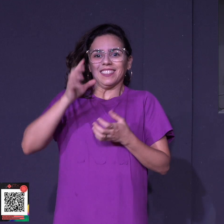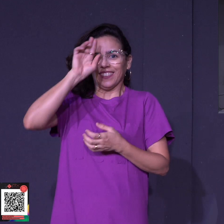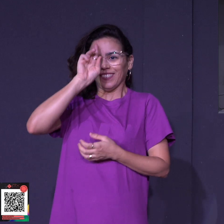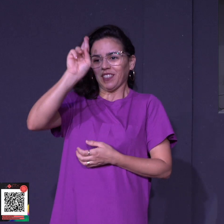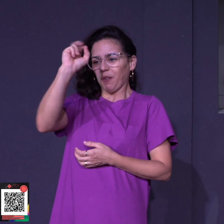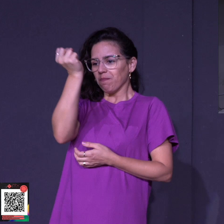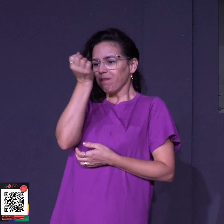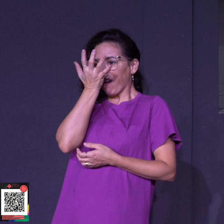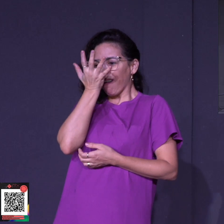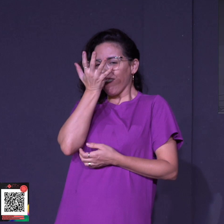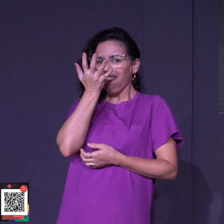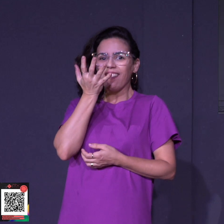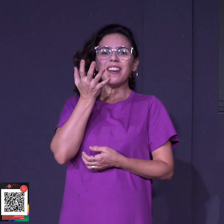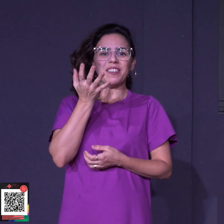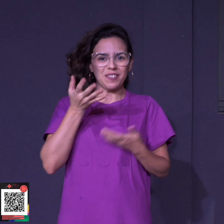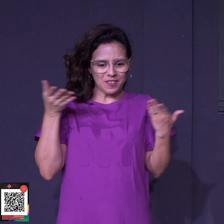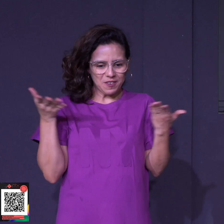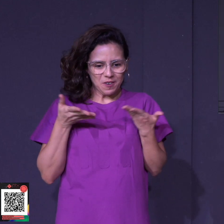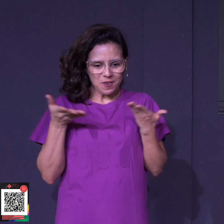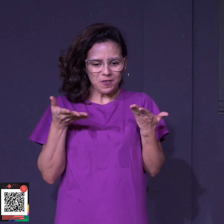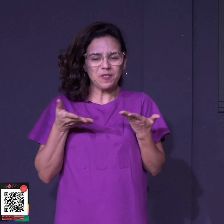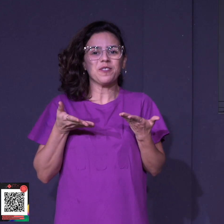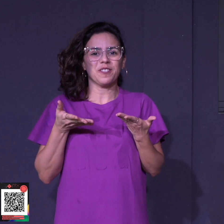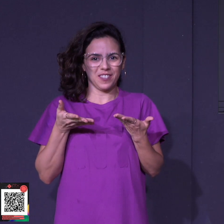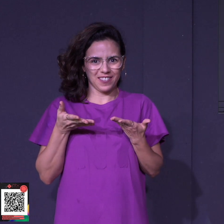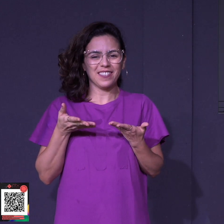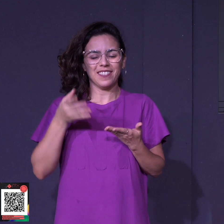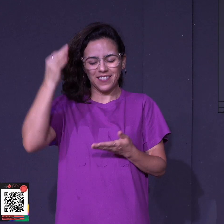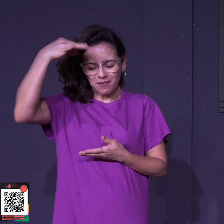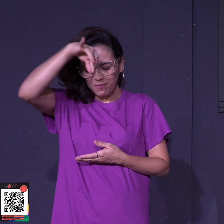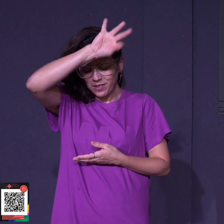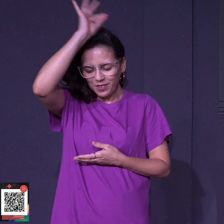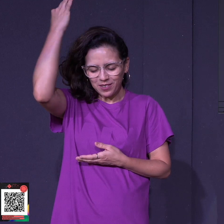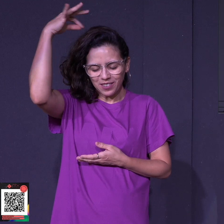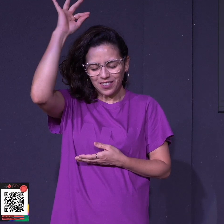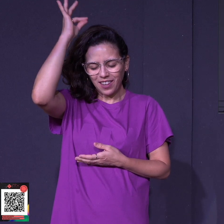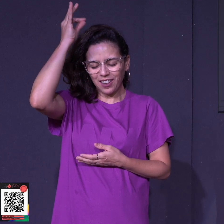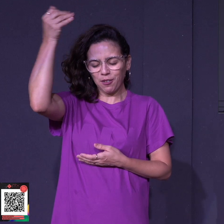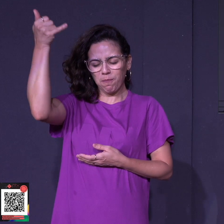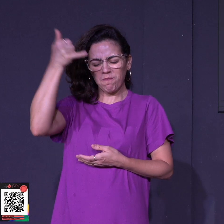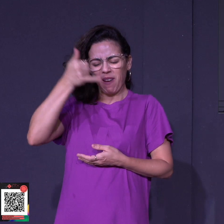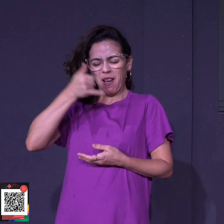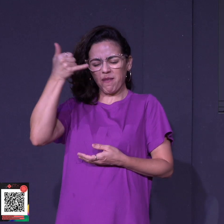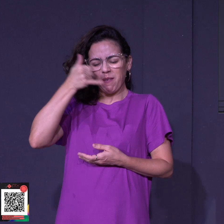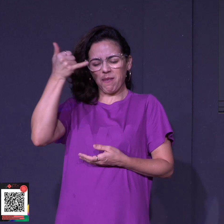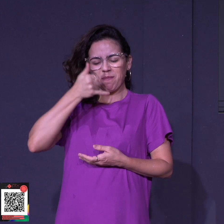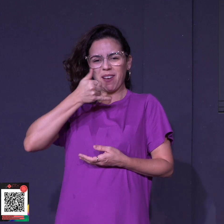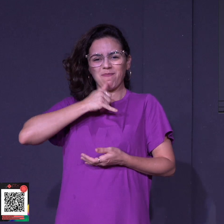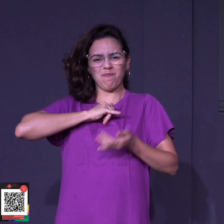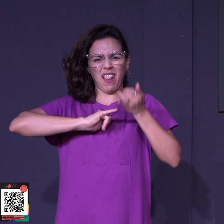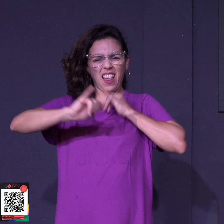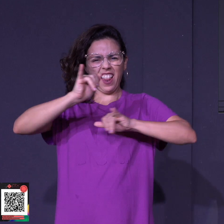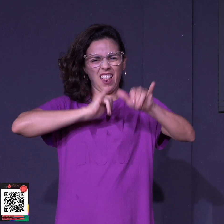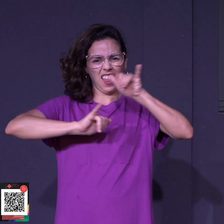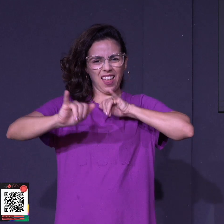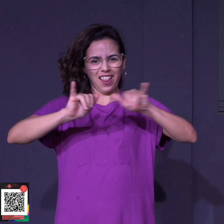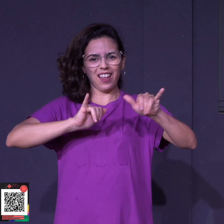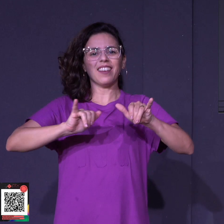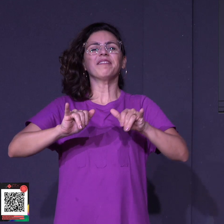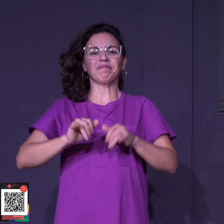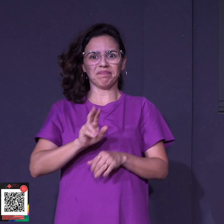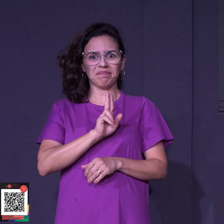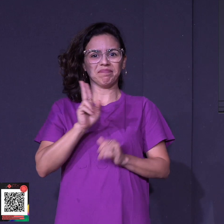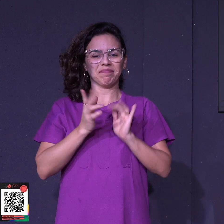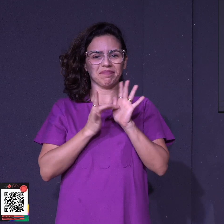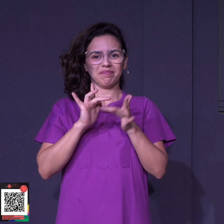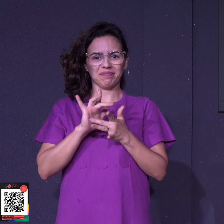amém? Fala nesse lugar, Espírito Santo de Deus, em nome de Jesus. Se você achou,